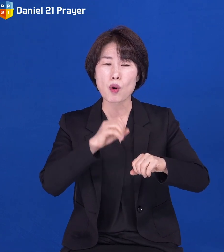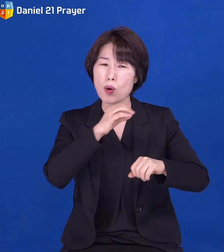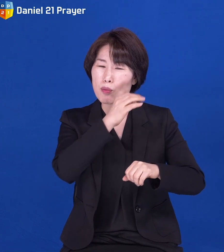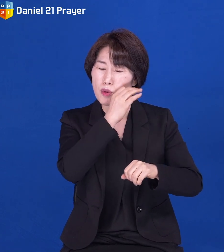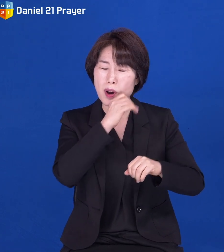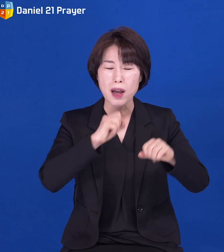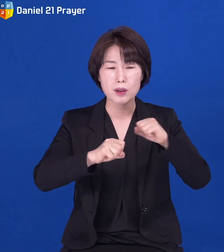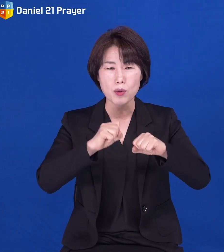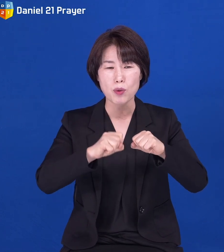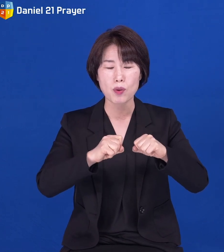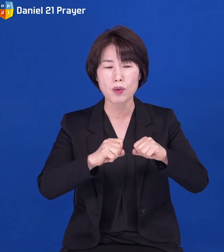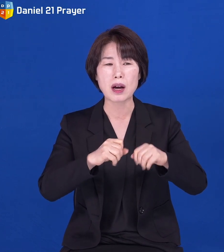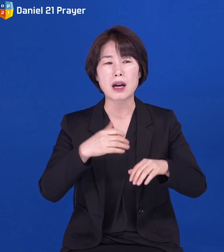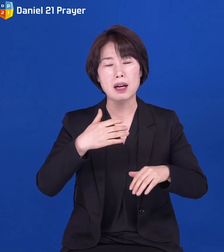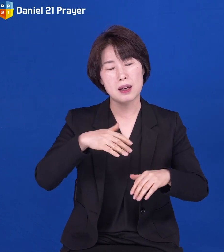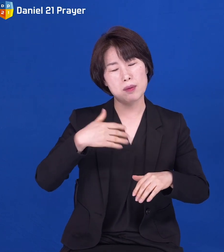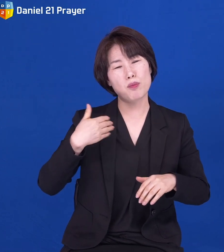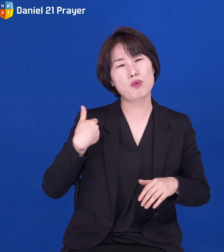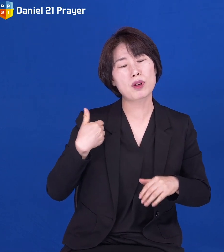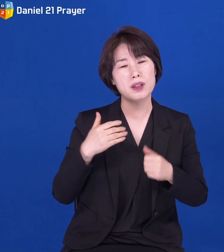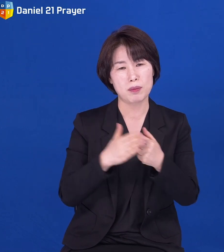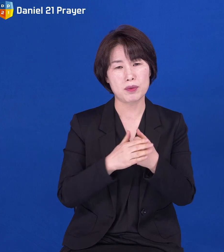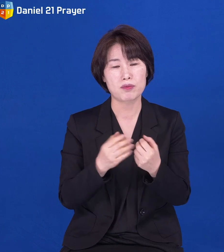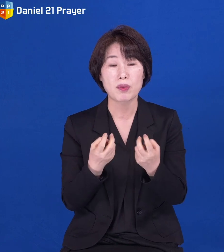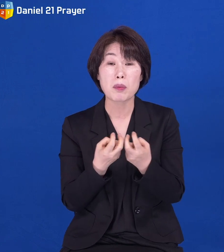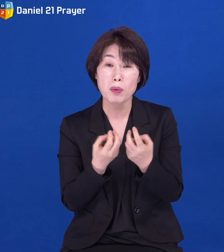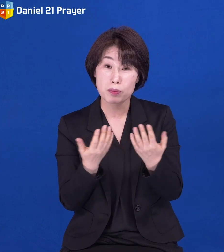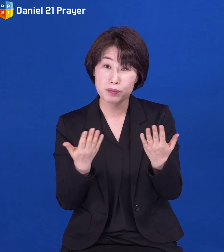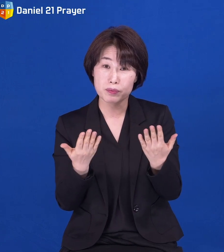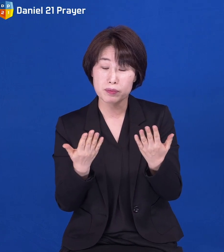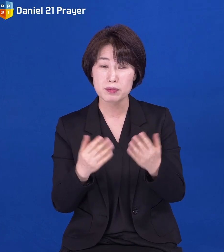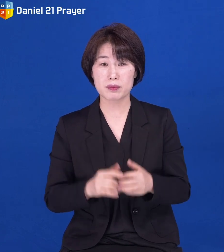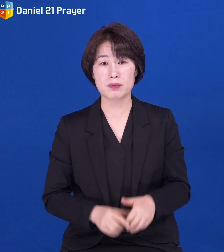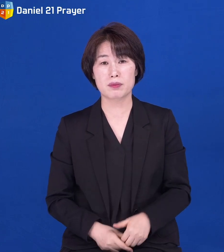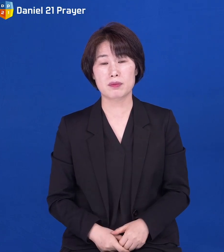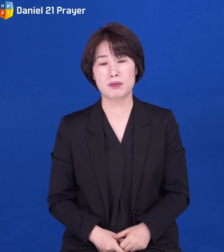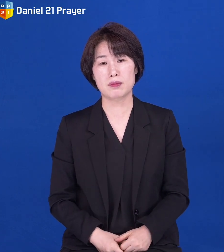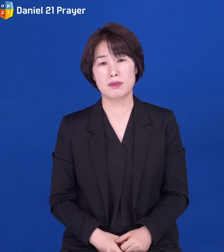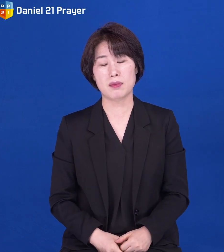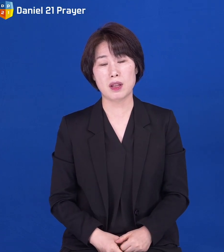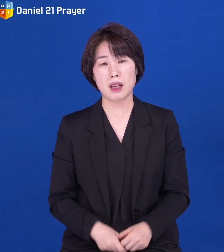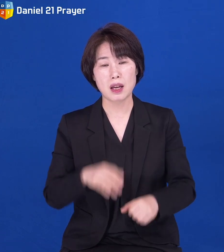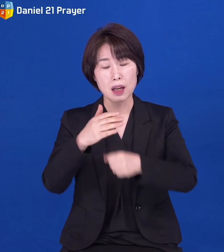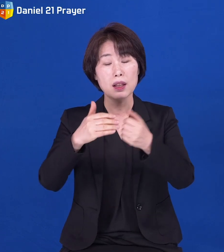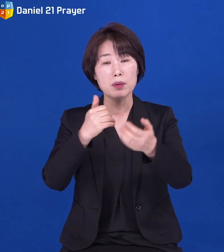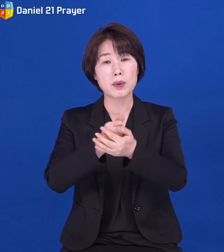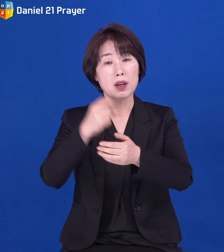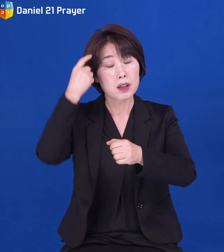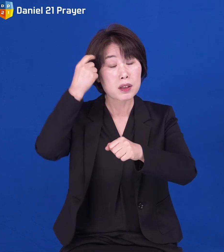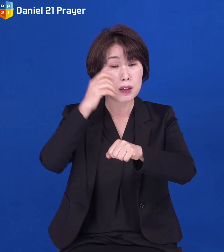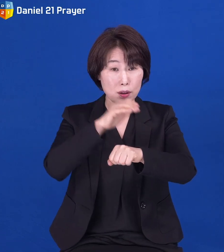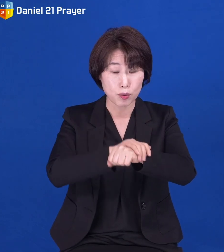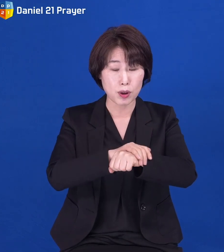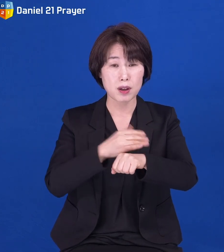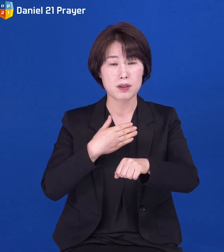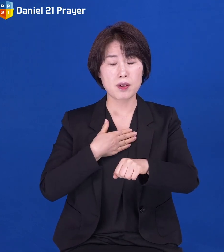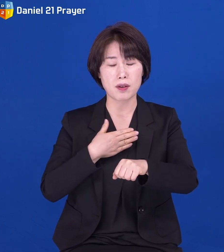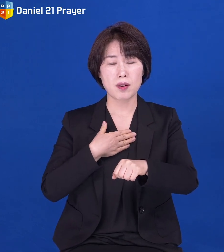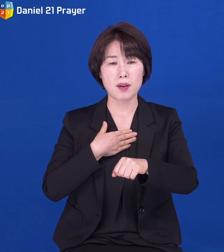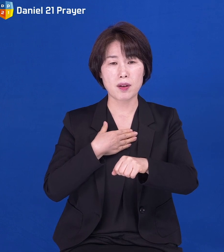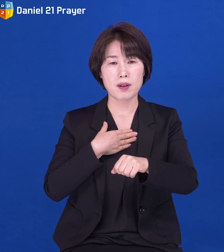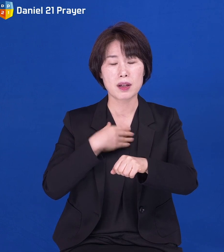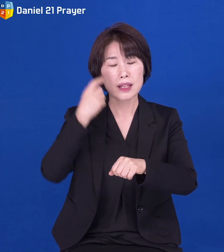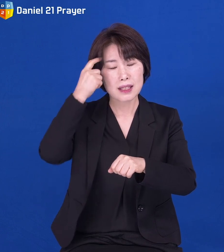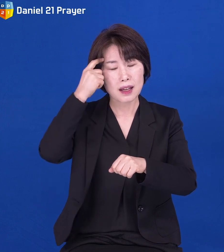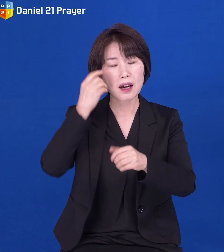왜냐하면 나는 그거를 어떻게 할 수 있는 방법이 이것밖에 없고 하나님이 지혜롭게 저를 자꾸 사용을 하시더라고요. 지혜를